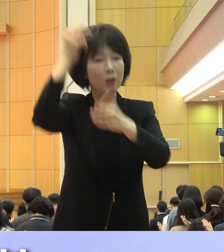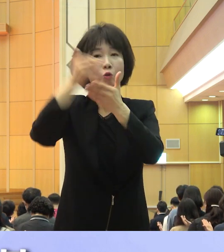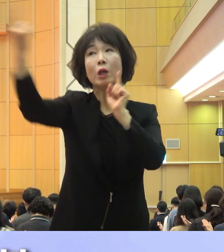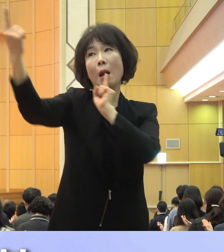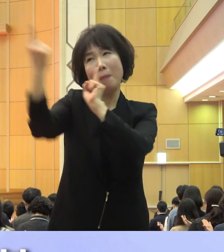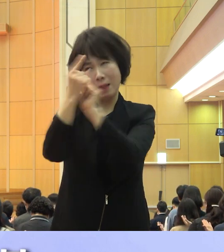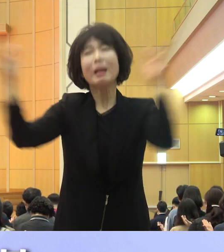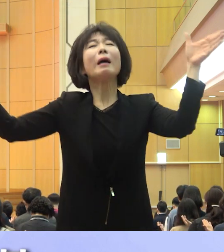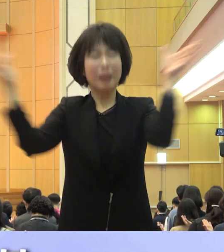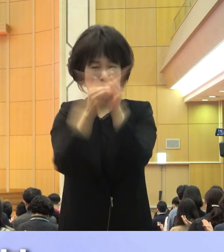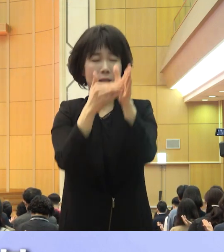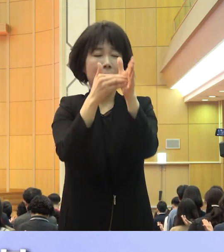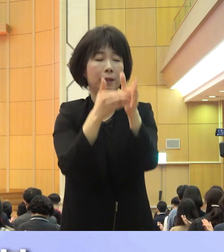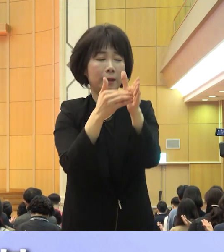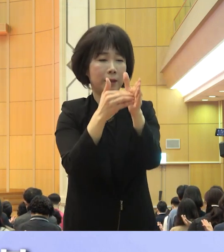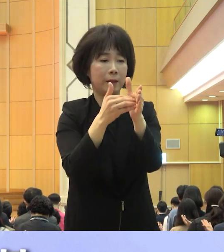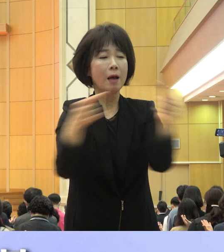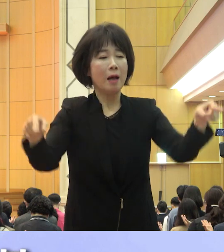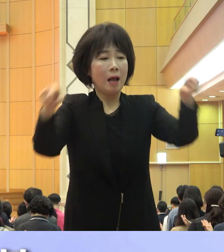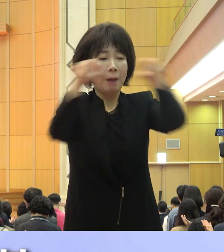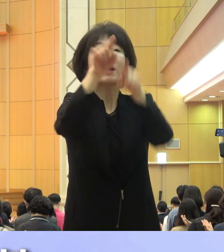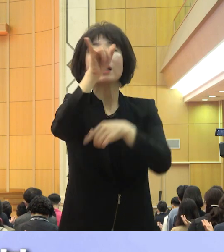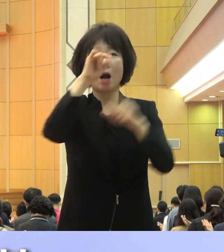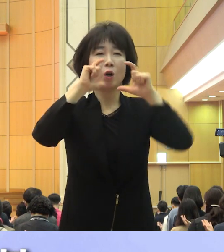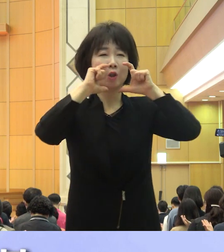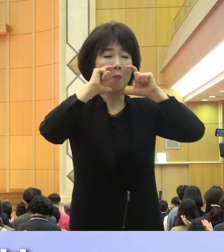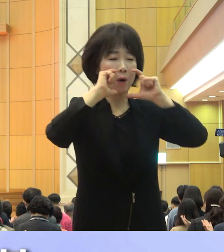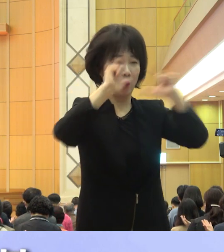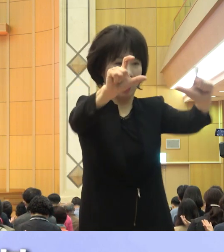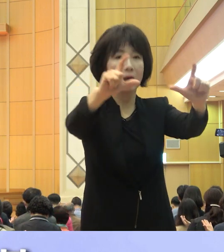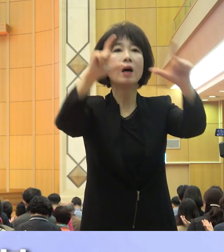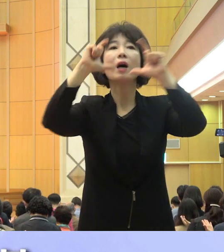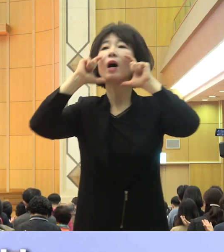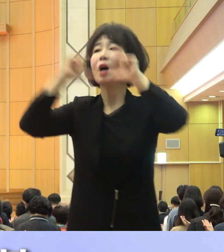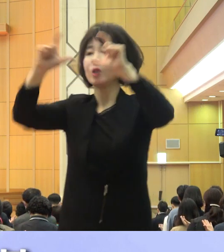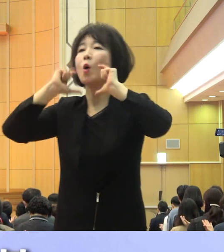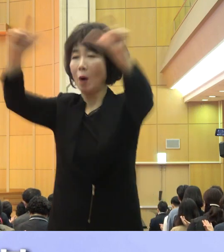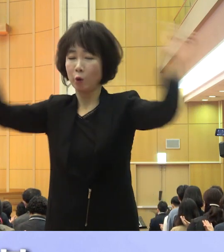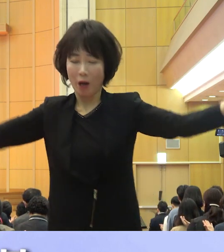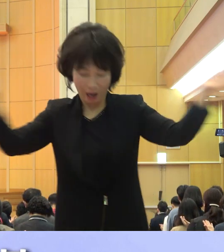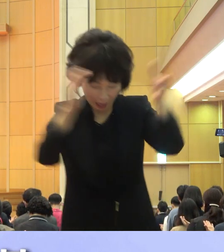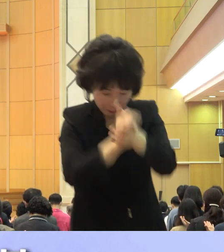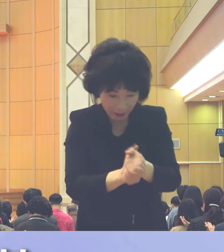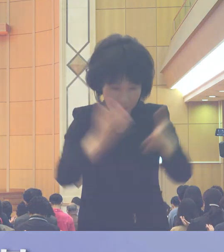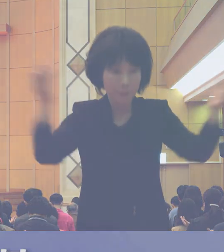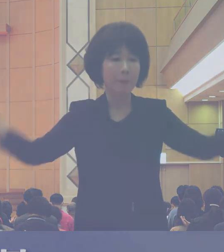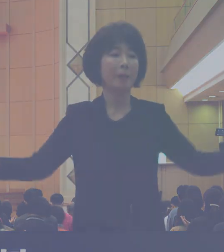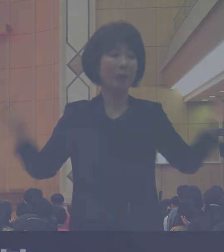앞에 가는 그날까지 함께 하실지어다.